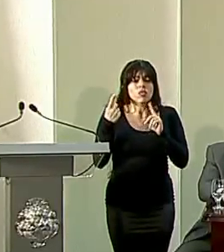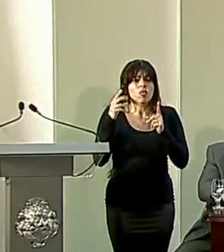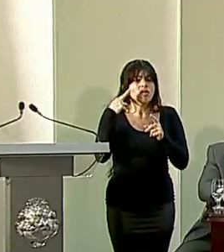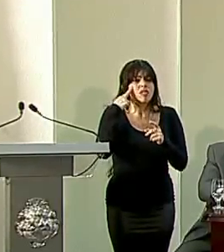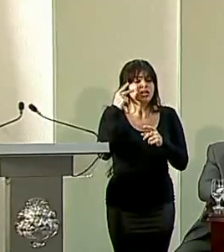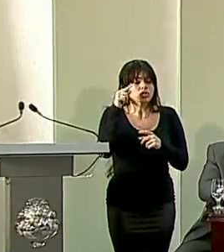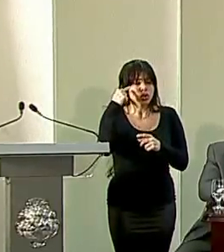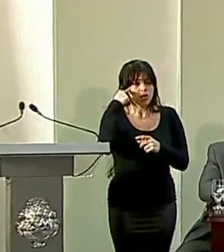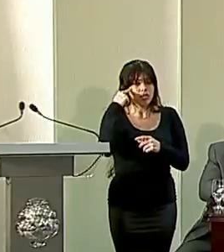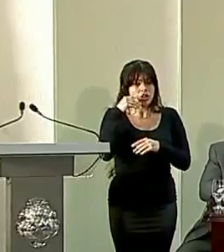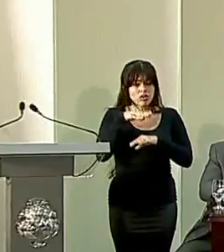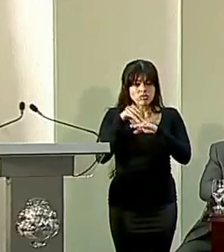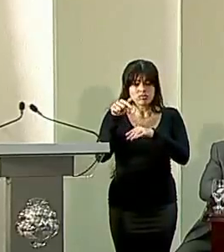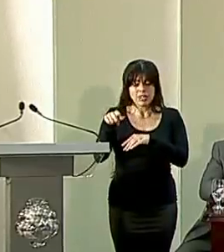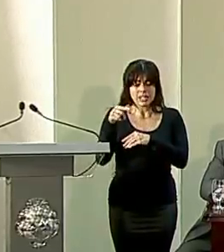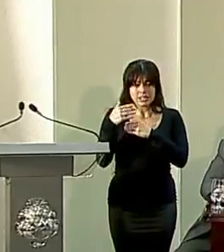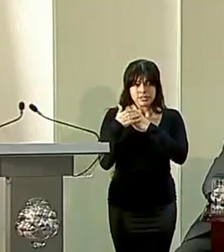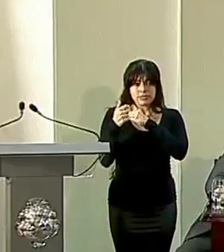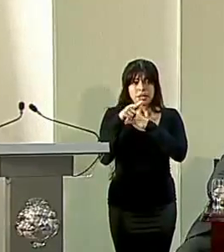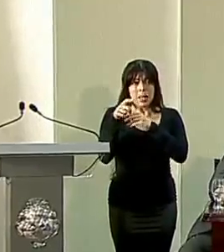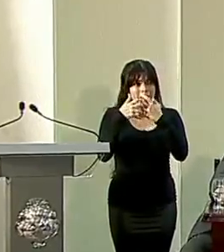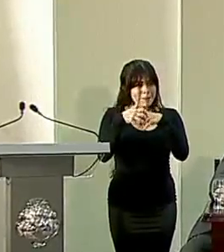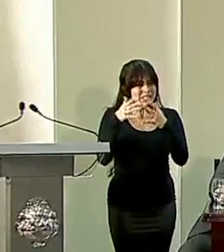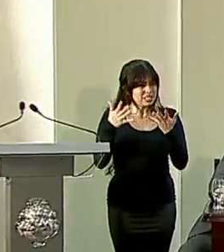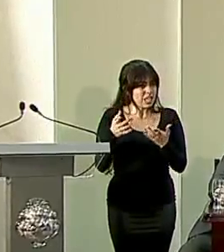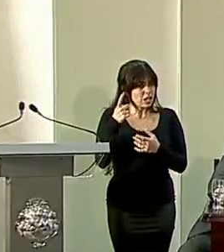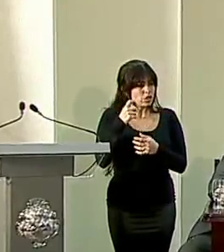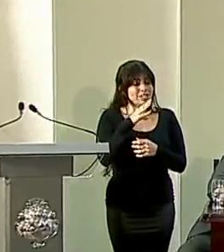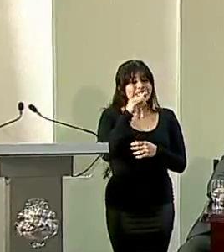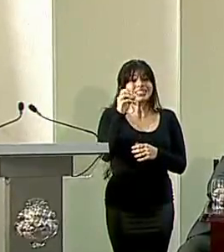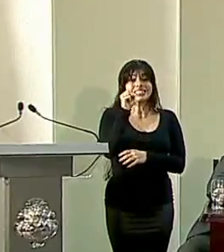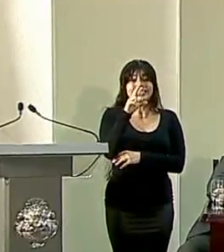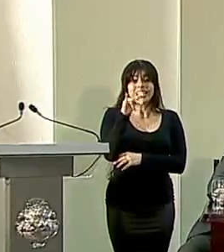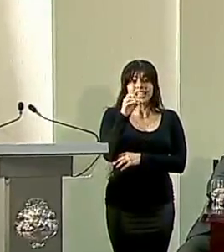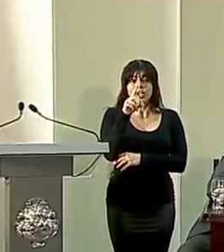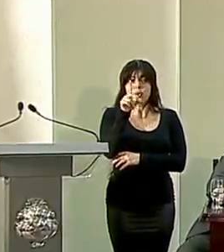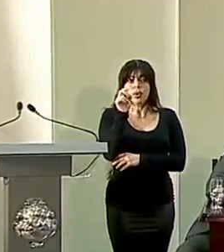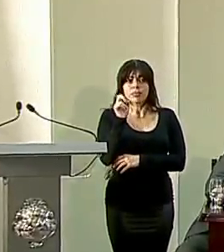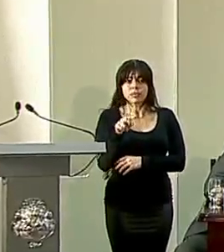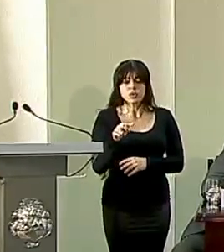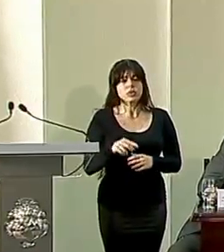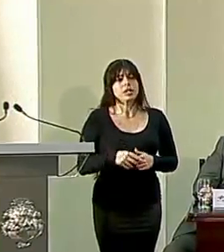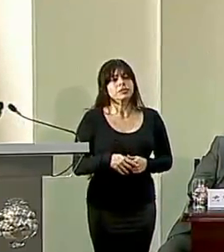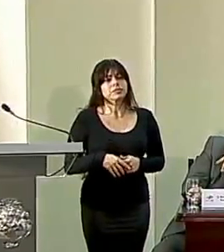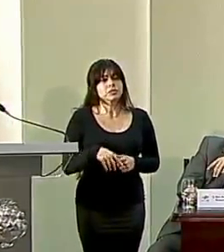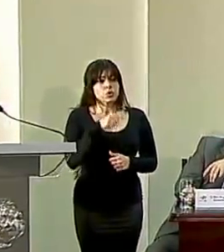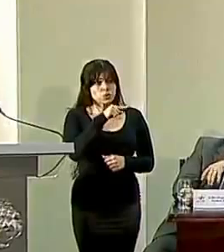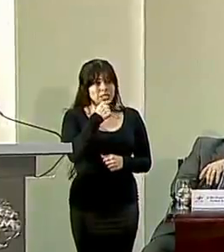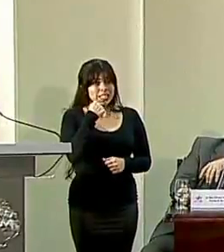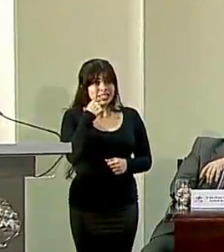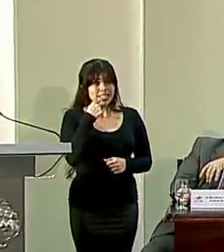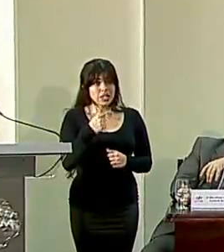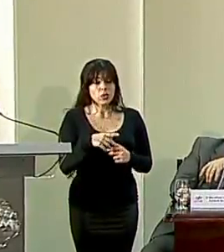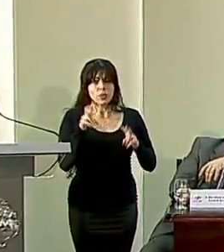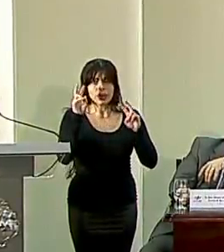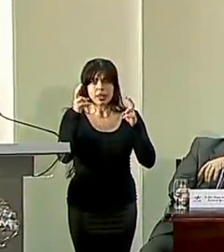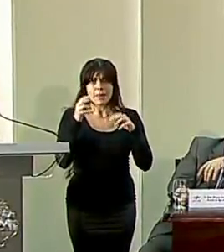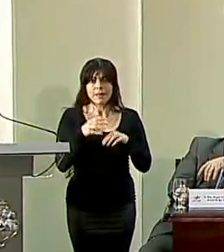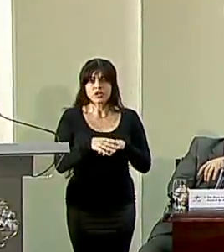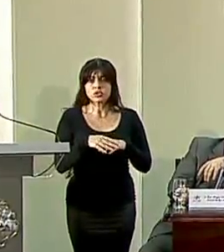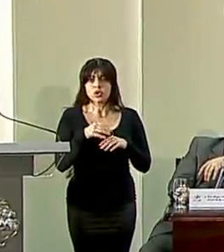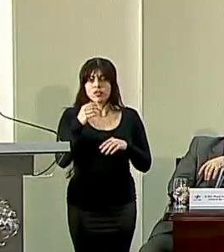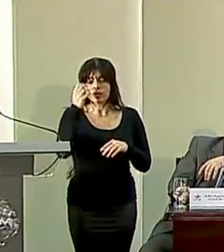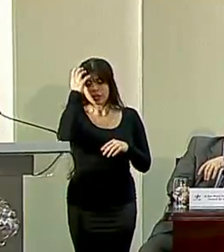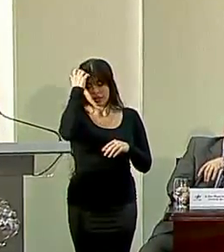del gobierno a esa solicitud que hacen los empresarios. Y don Sergio, una consultita, usted mencionaba el tema de que ya